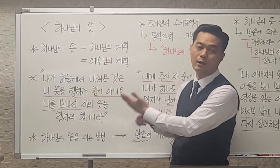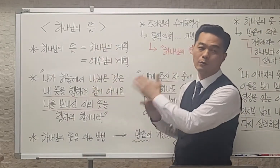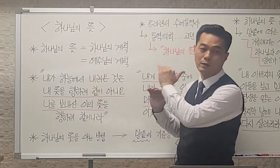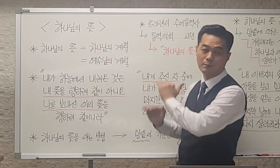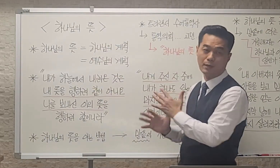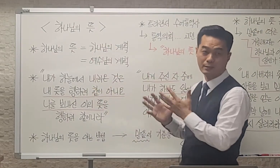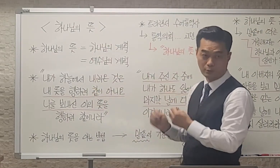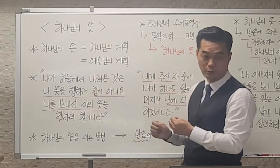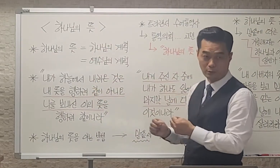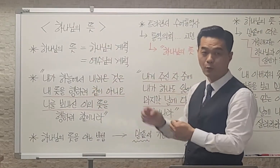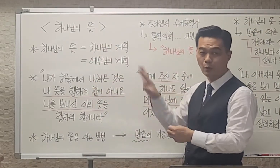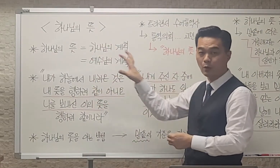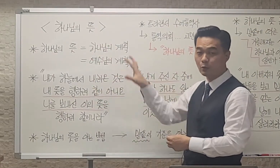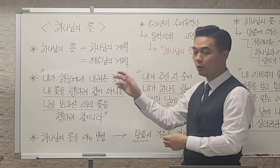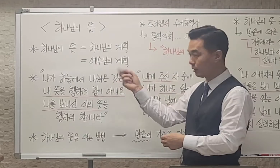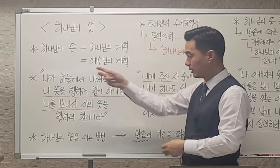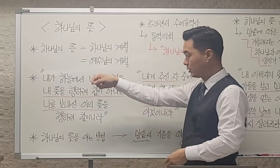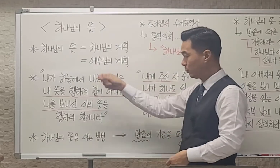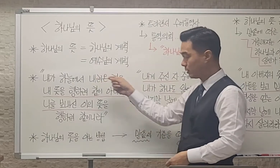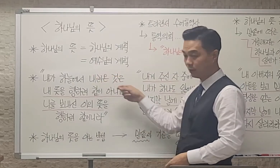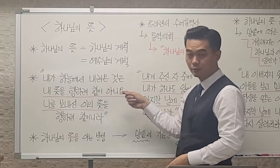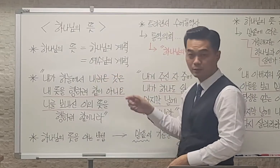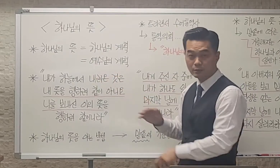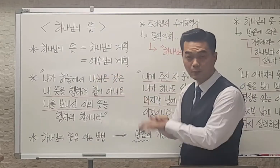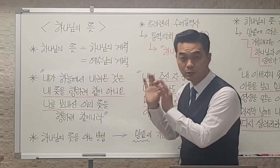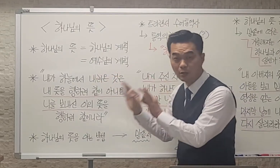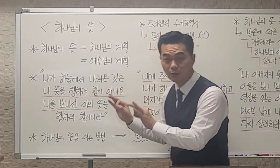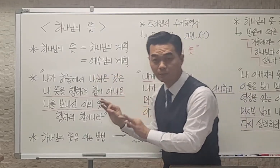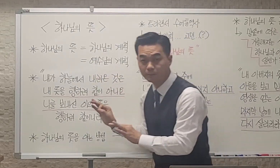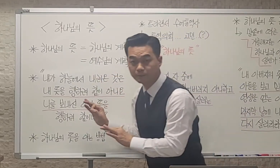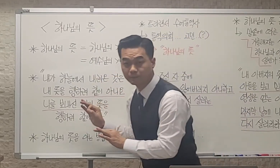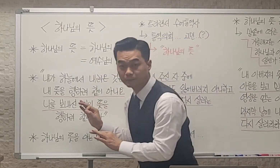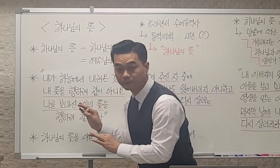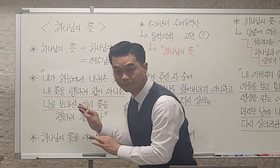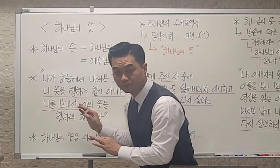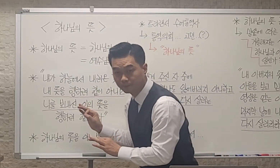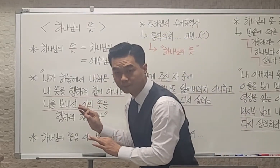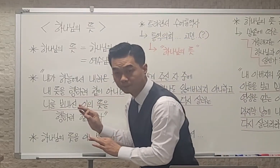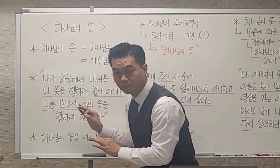내용이 많아서 그대로 다시 써봤어요. 잘 보세요.